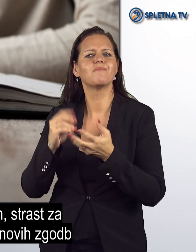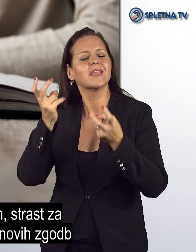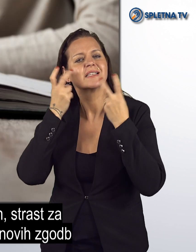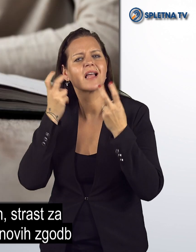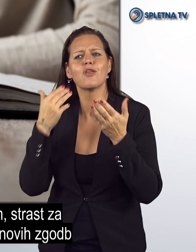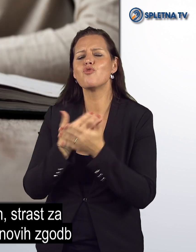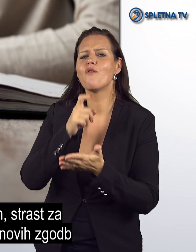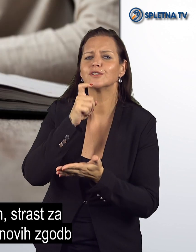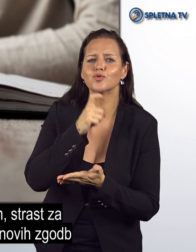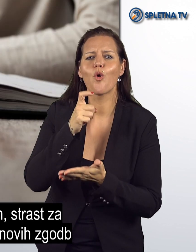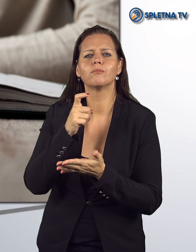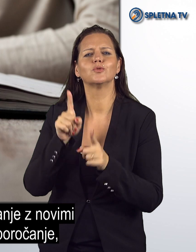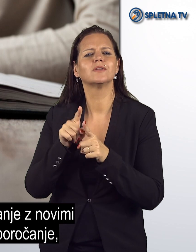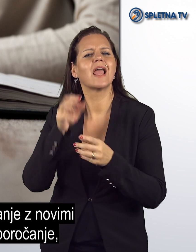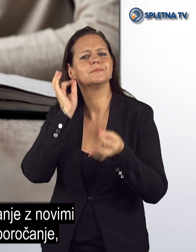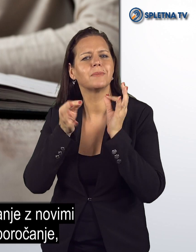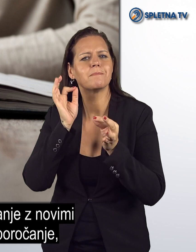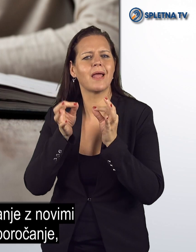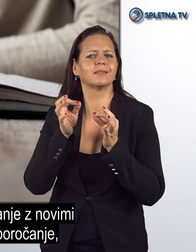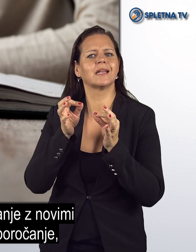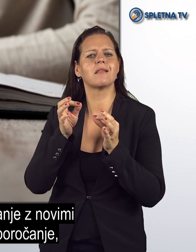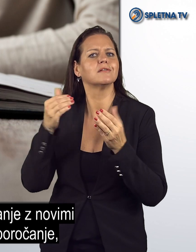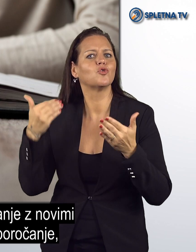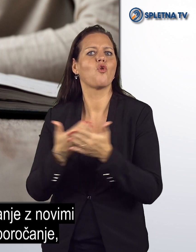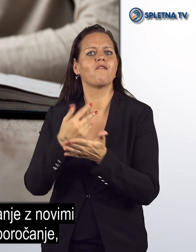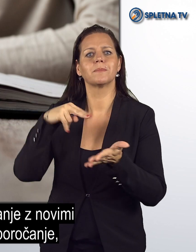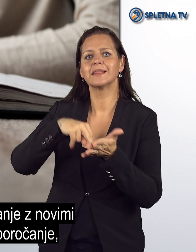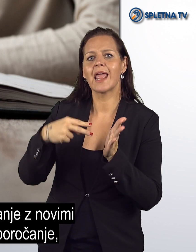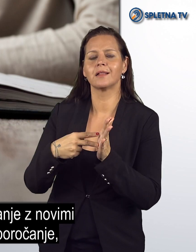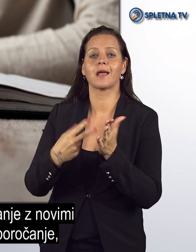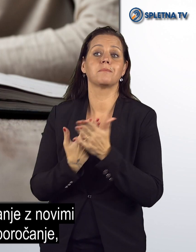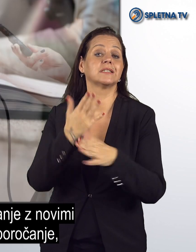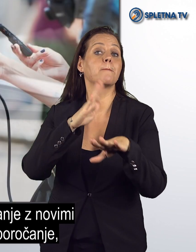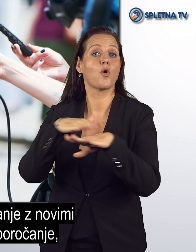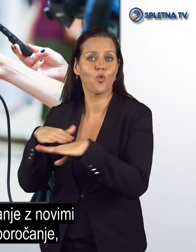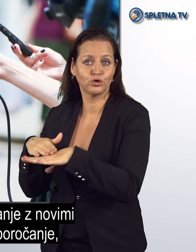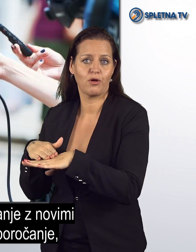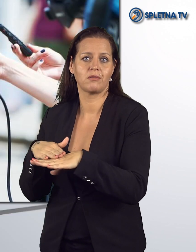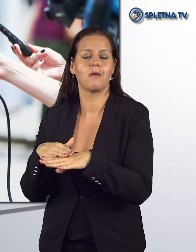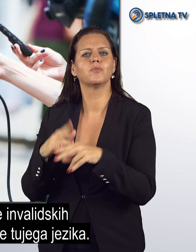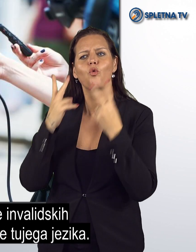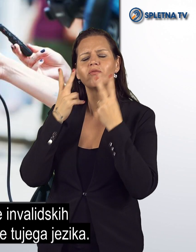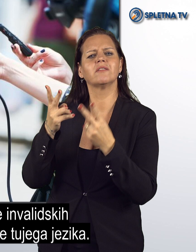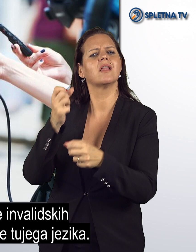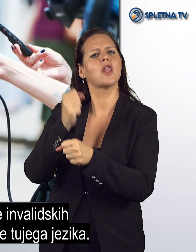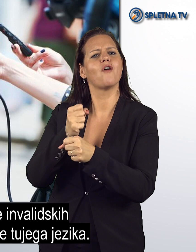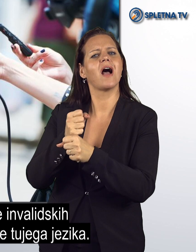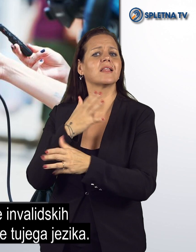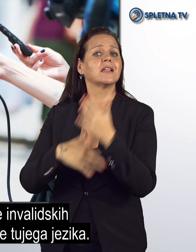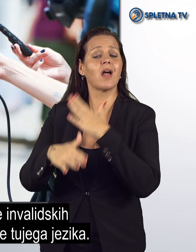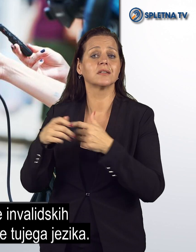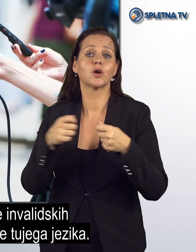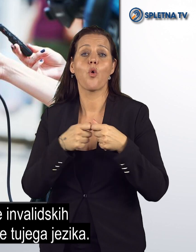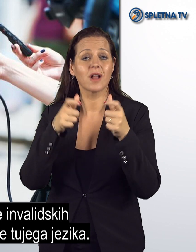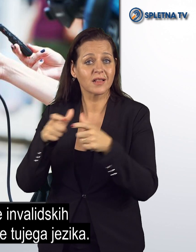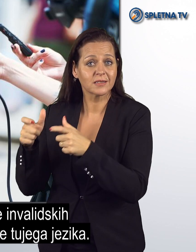in eksperimentiranje z novimi tehnikami za poročanje, uvid v delovanje invalidskih organizacij in znanje tujega